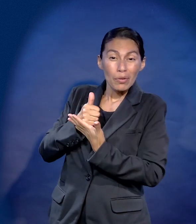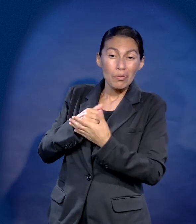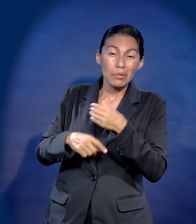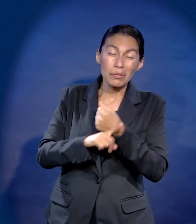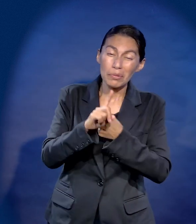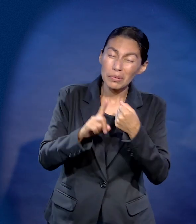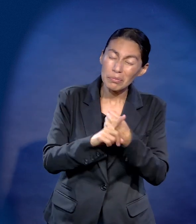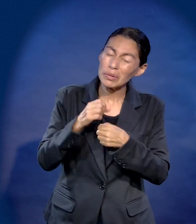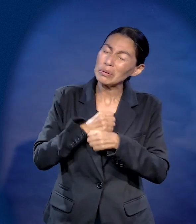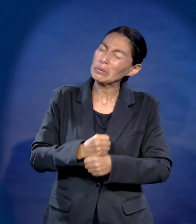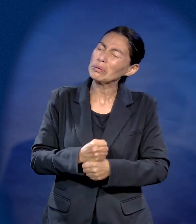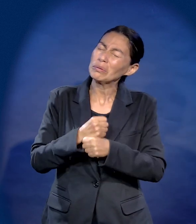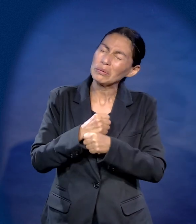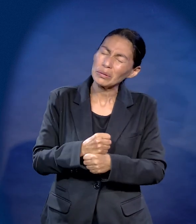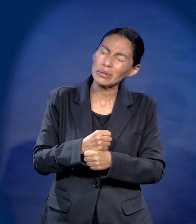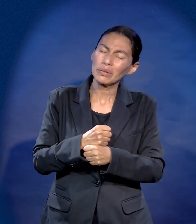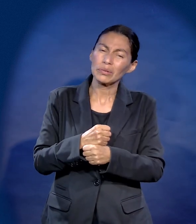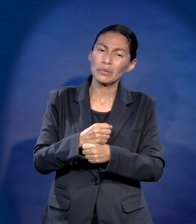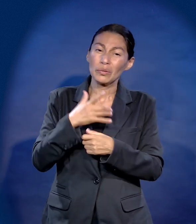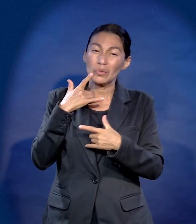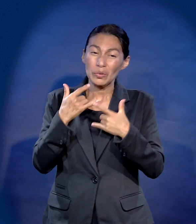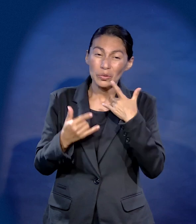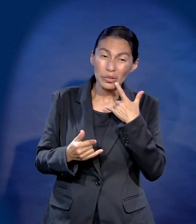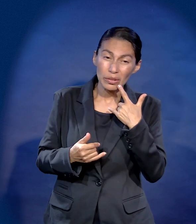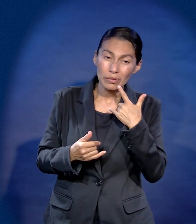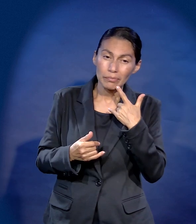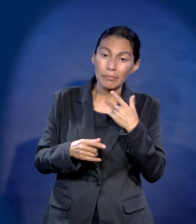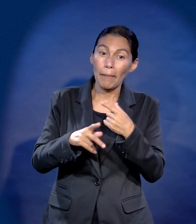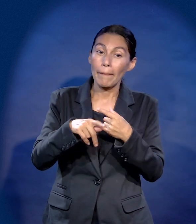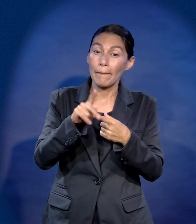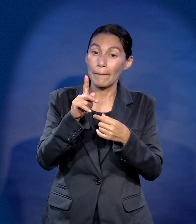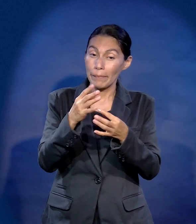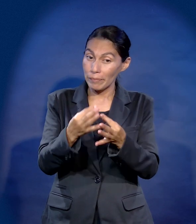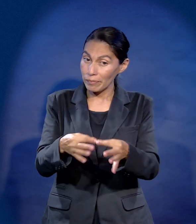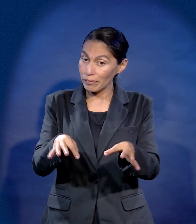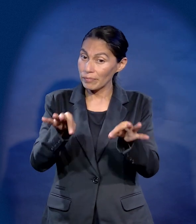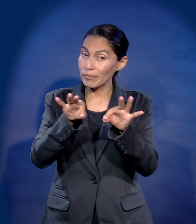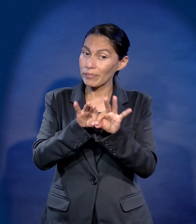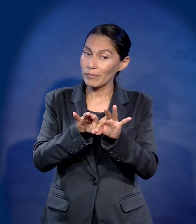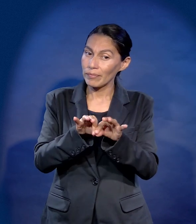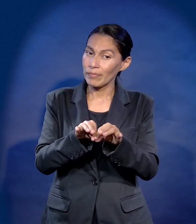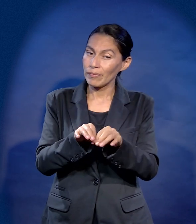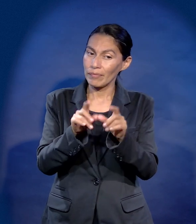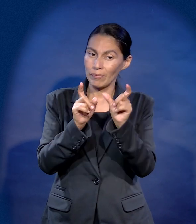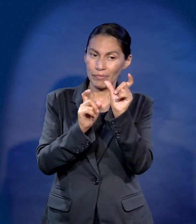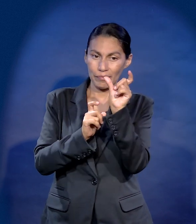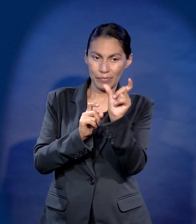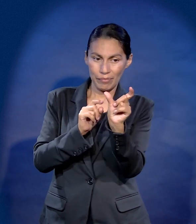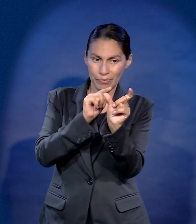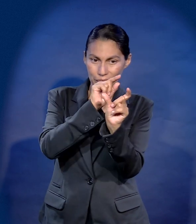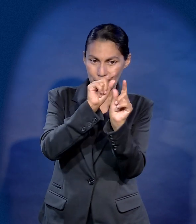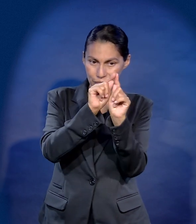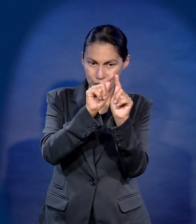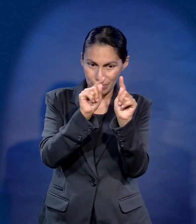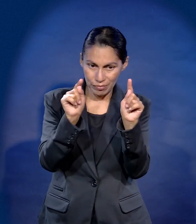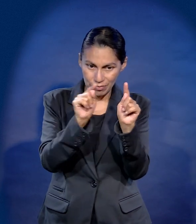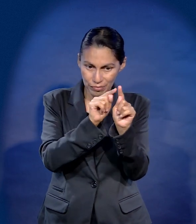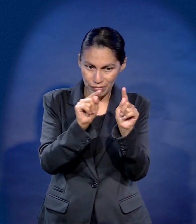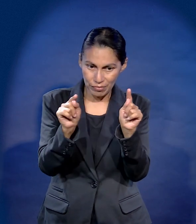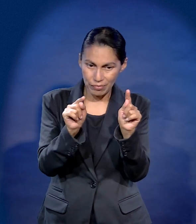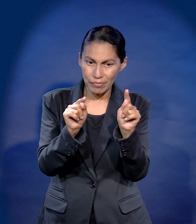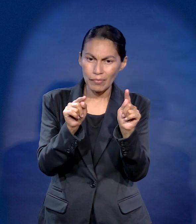donde Dios quiere ayudarnos en nuestras luchas. Pero hay un requisito importante. Hay un